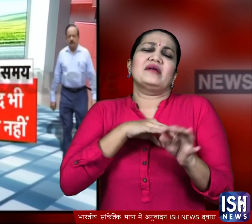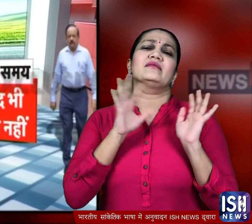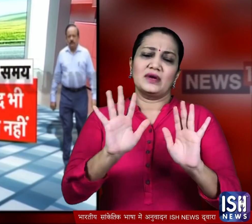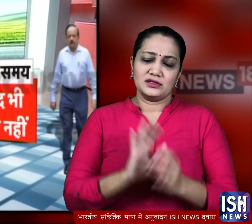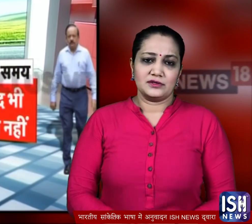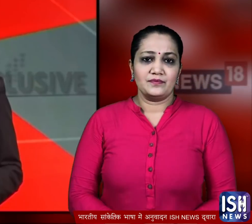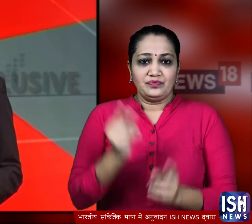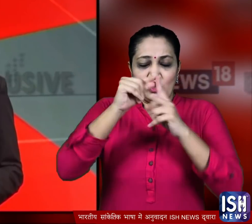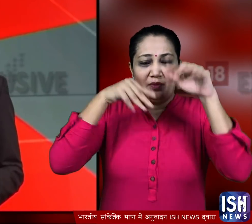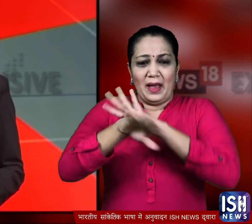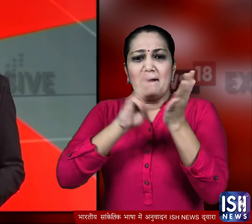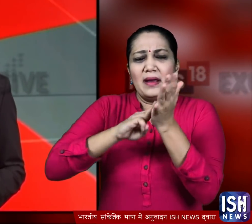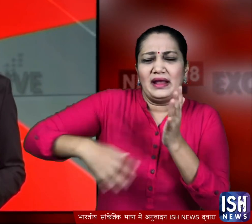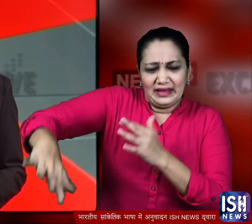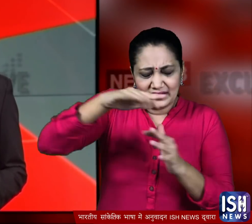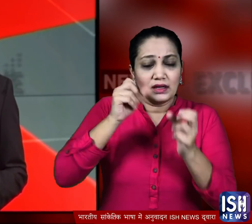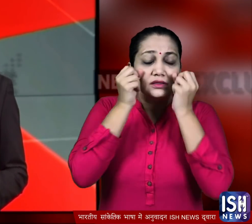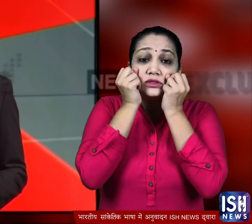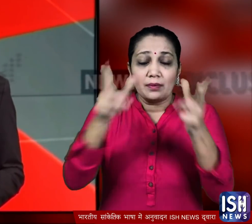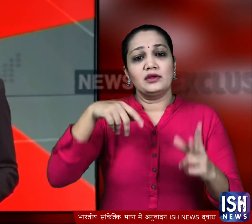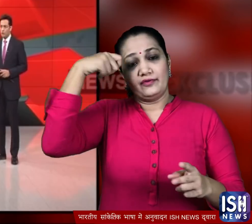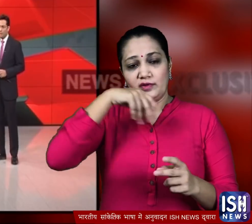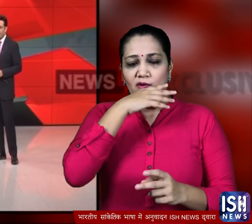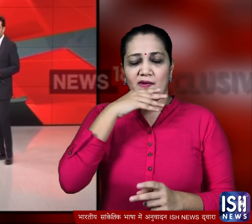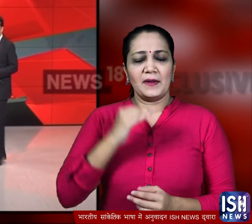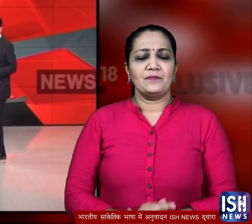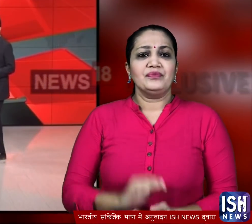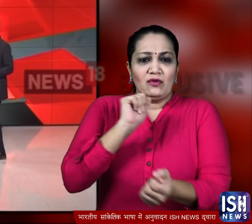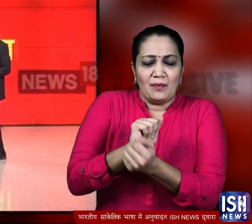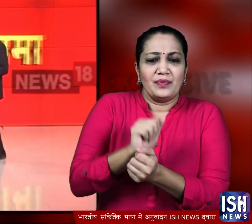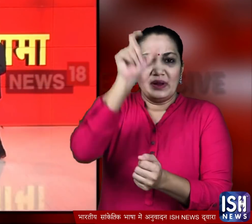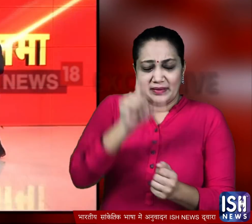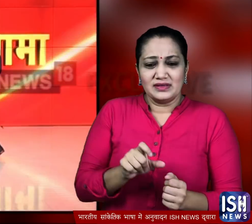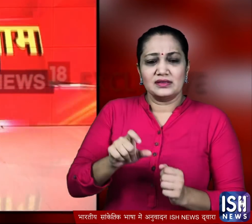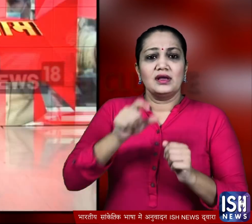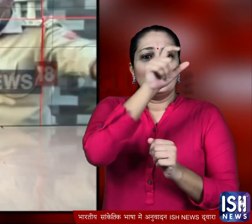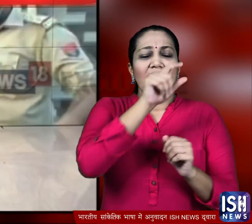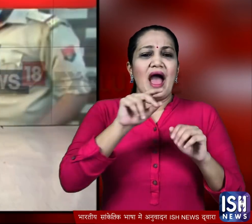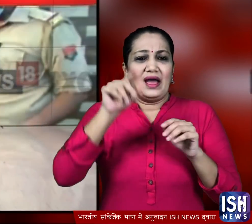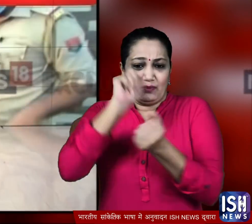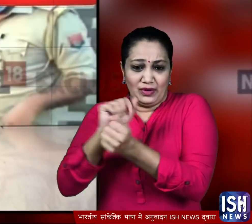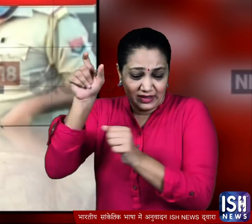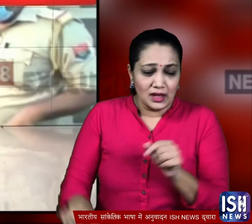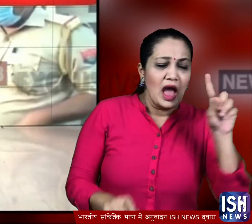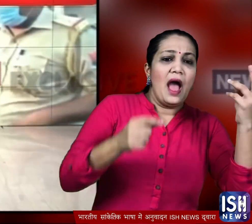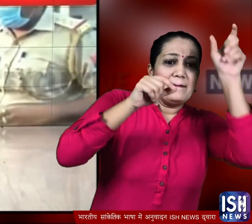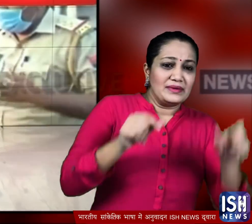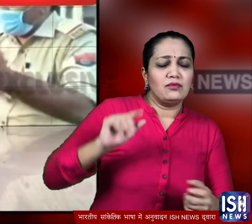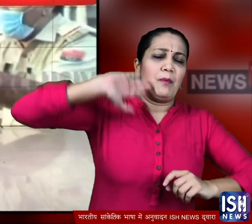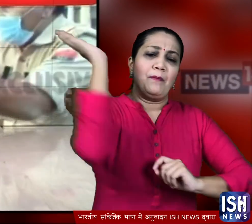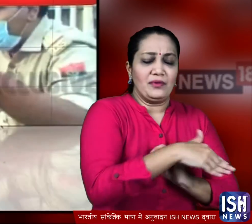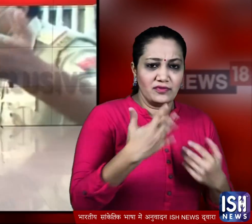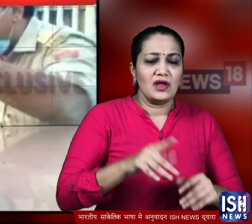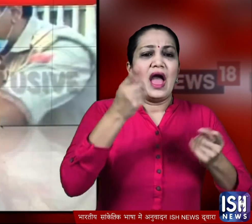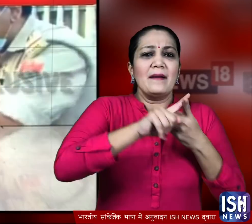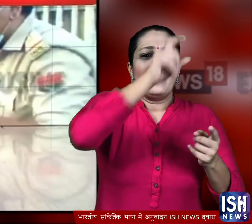बड़ा बदलाव नहीं हो रहा। उत्तर प्रदेश के मेरठ से एक चौंकाने वाला वीडियो सामने आया, जिसमें एक पुलिस वाला एक शख्स को थप्पड़ मारता नजर आया। वहां एक ठेकेदार की